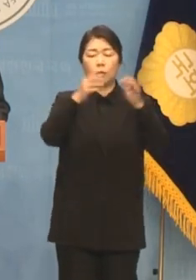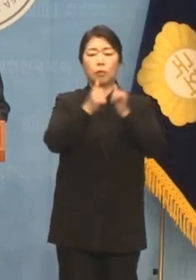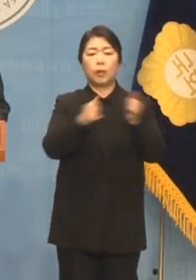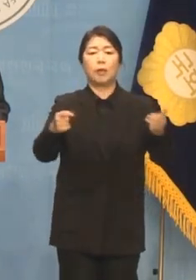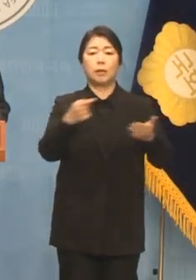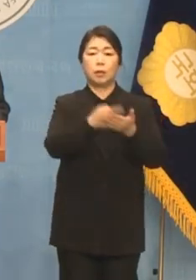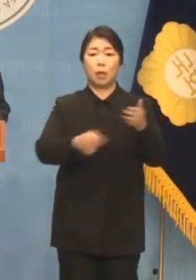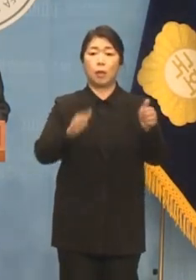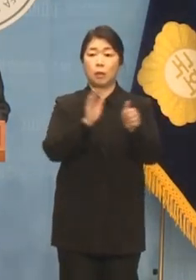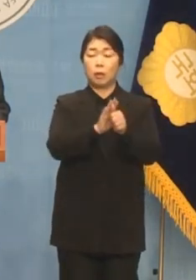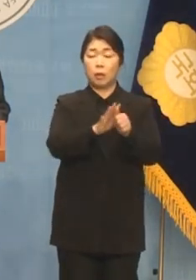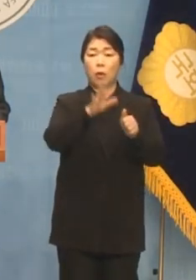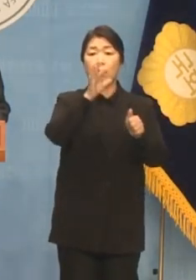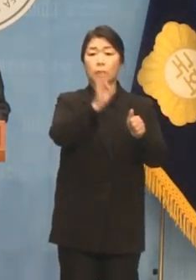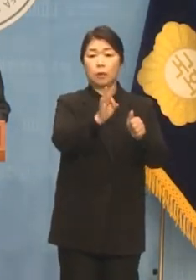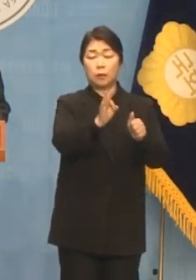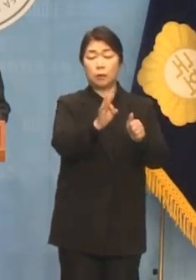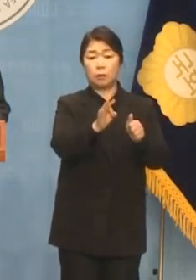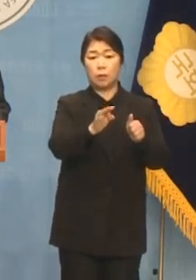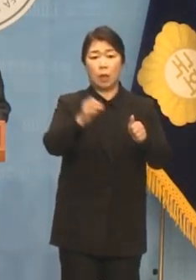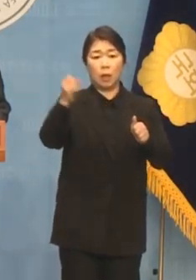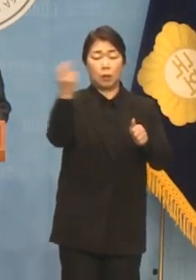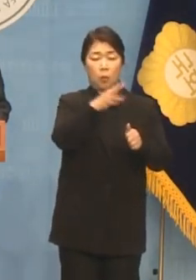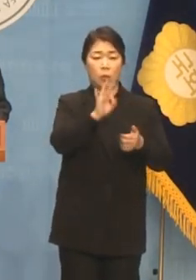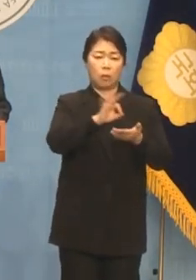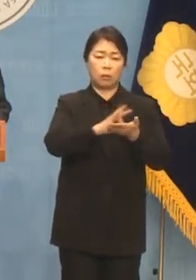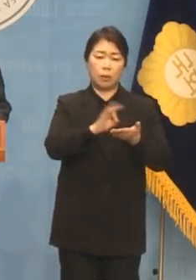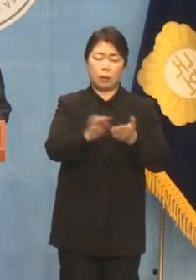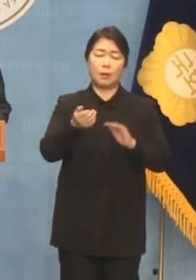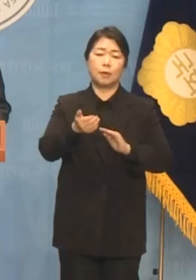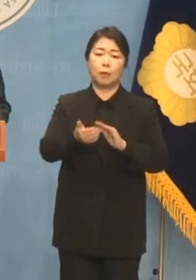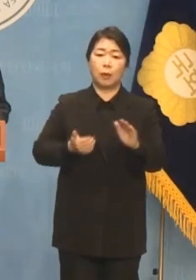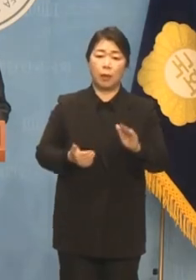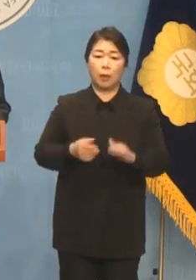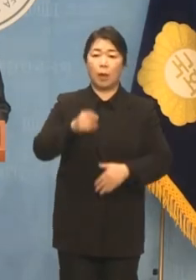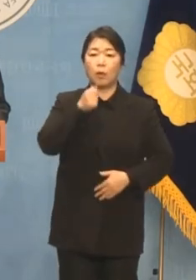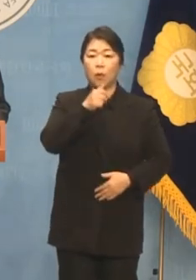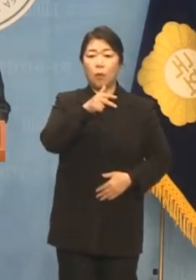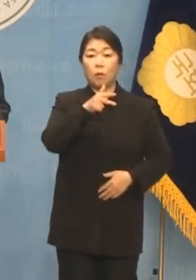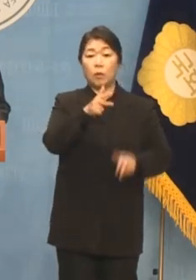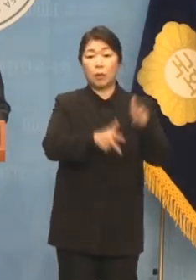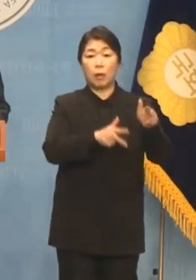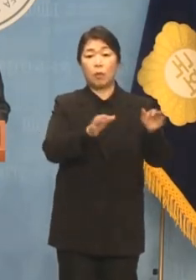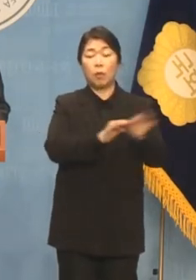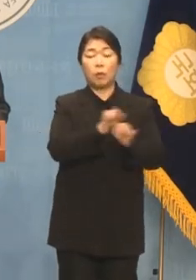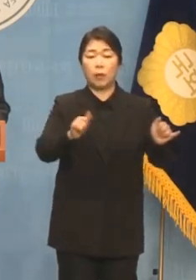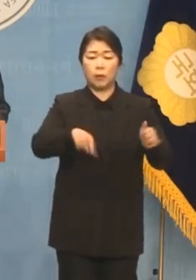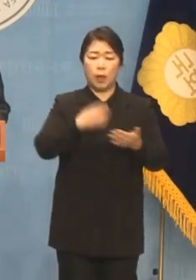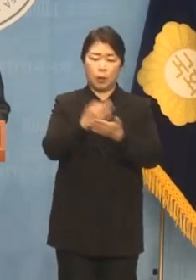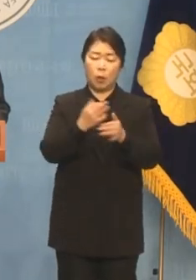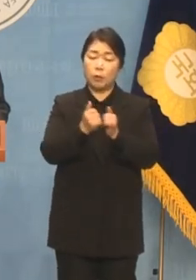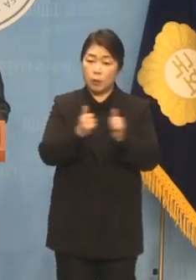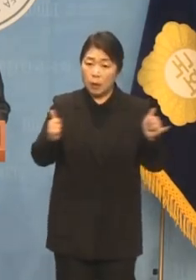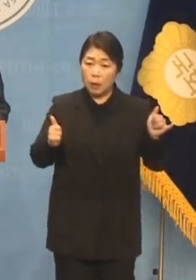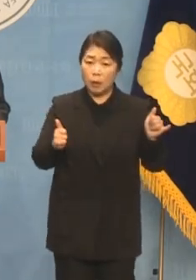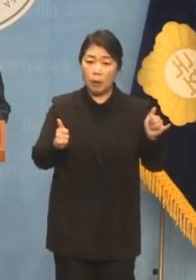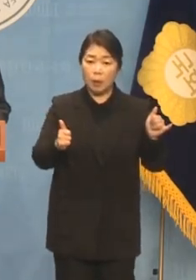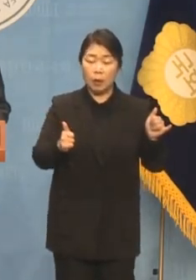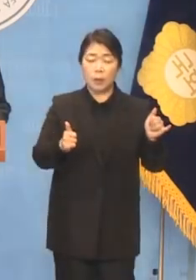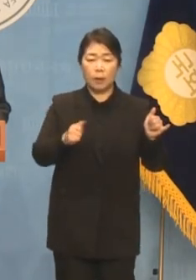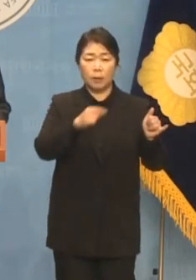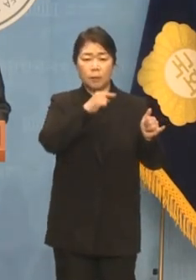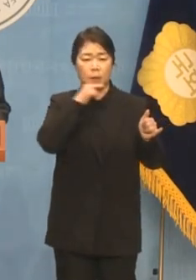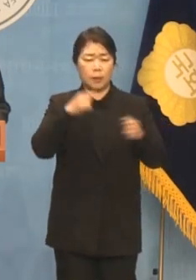재난지원금 시즌 2를 남발하기 전에 소상공인 자영업자들의 빚의 굴레에 밀어넣은